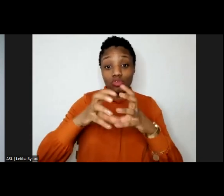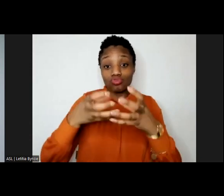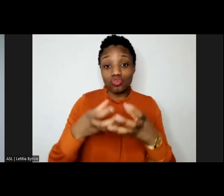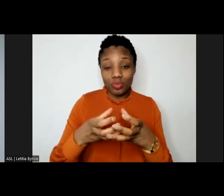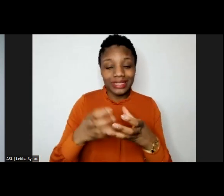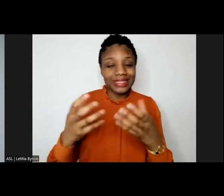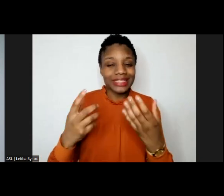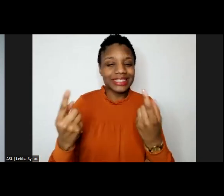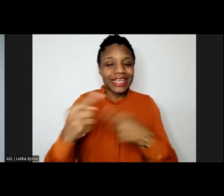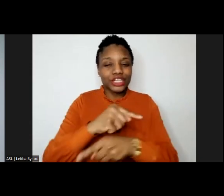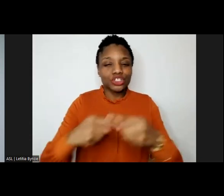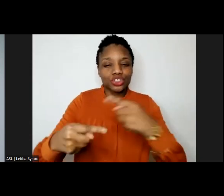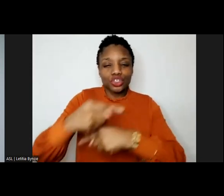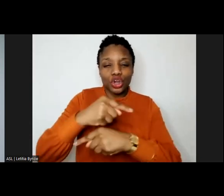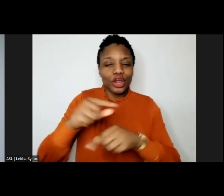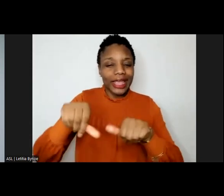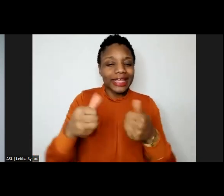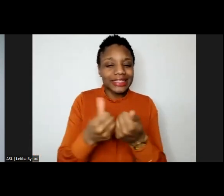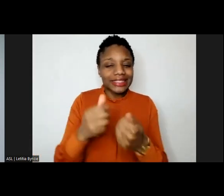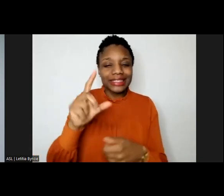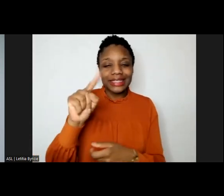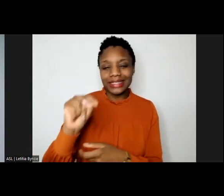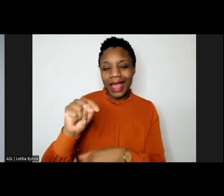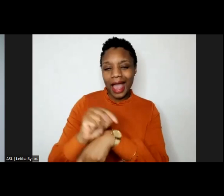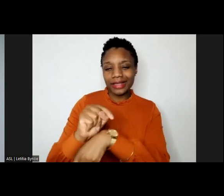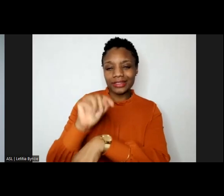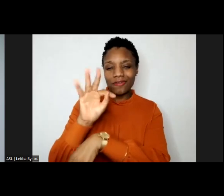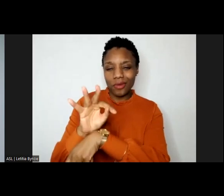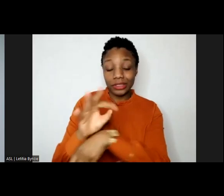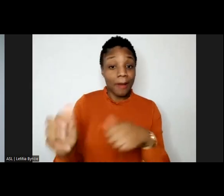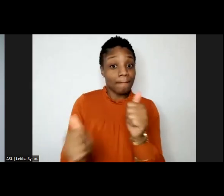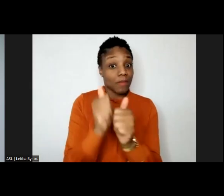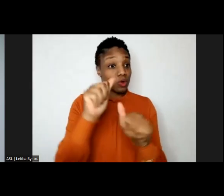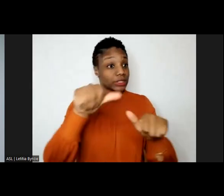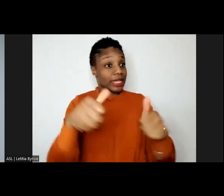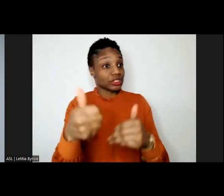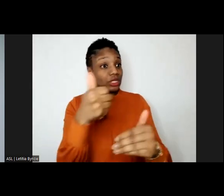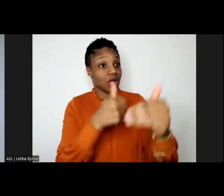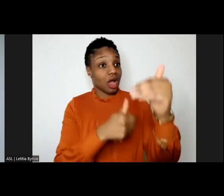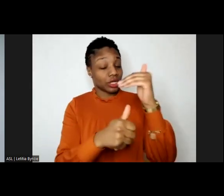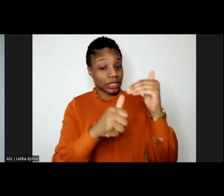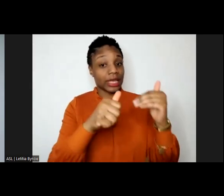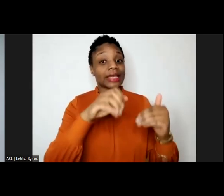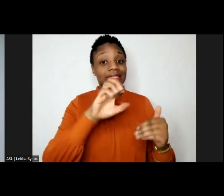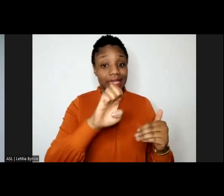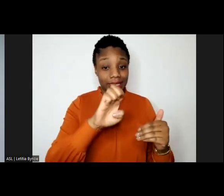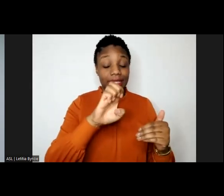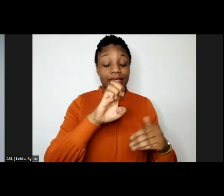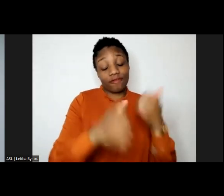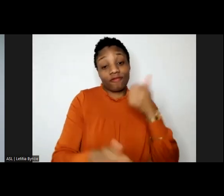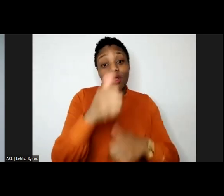eh trabajos específicos hay un task Force que incluyen la mayoría de las agencias